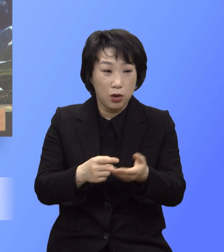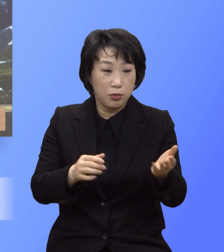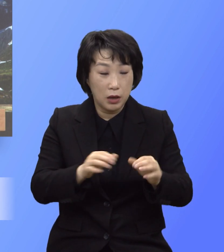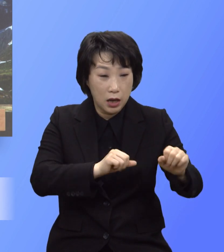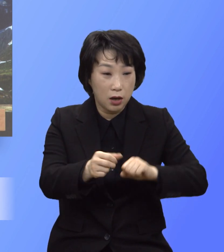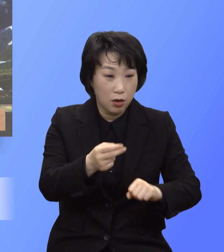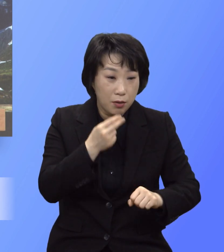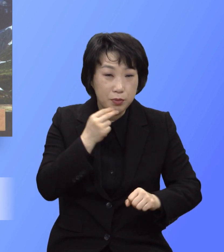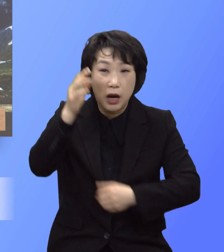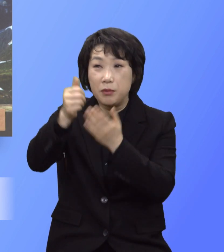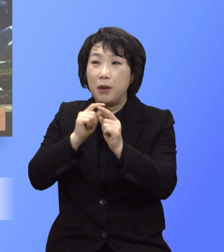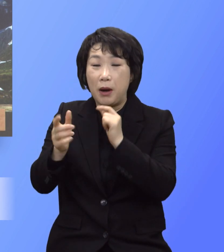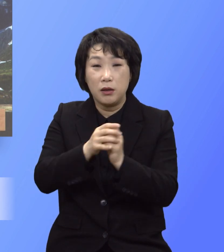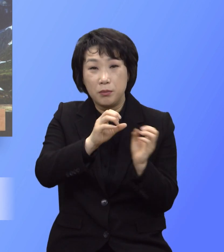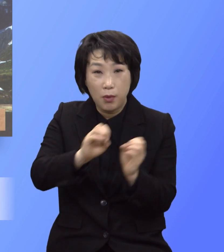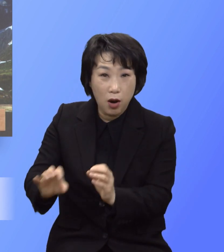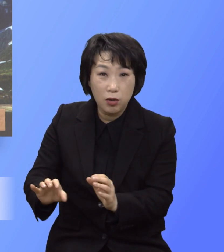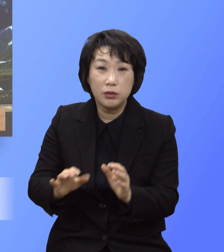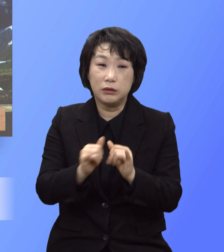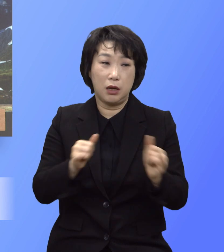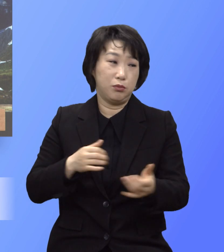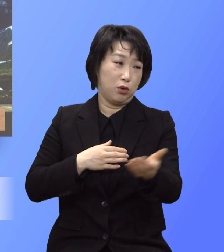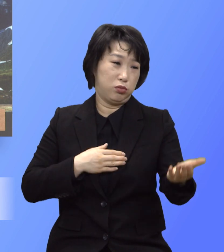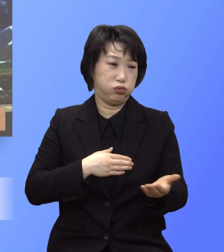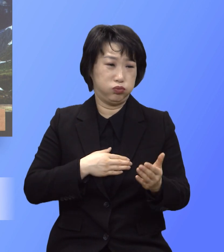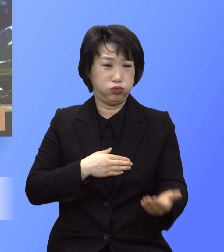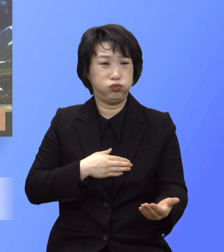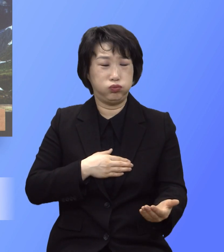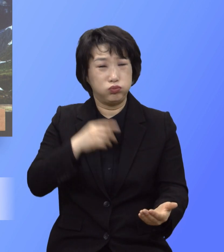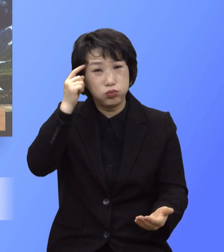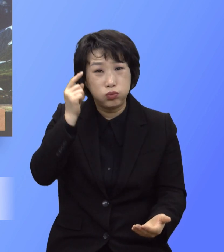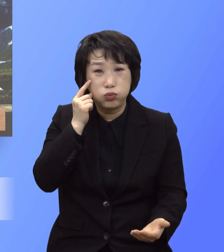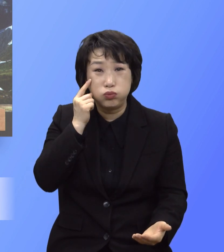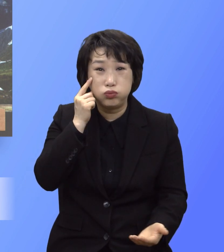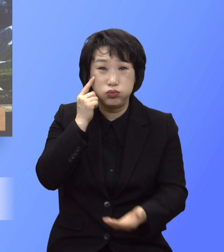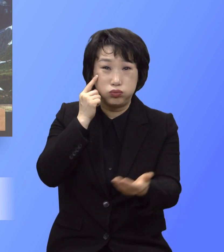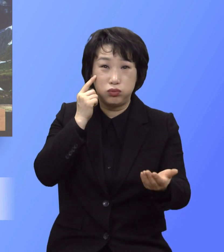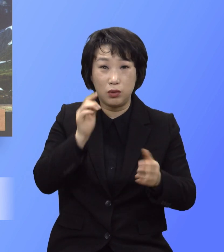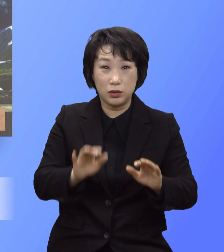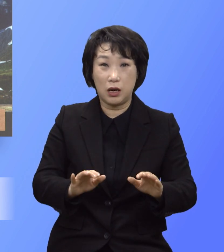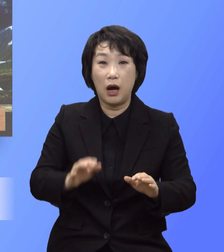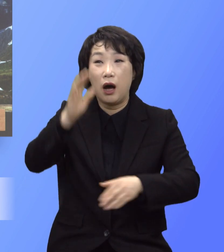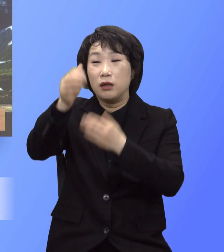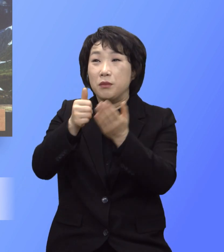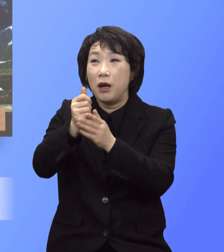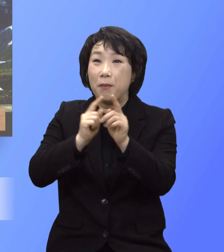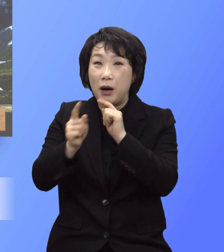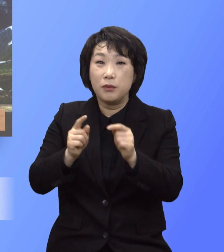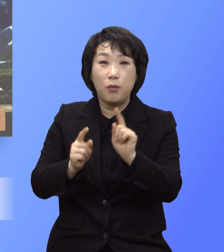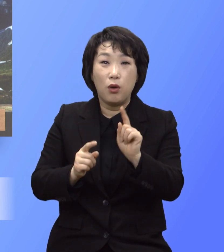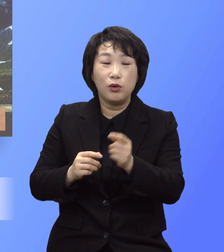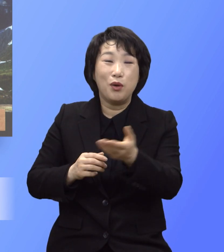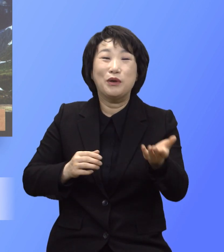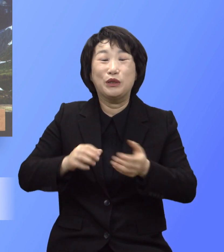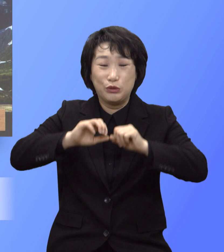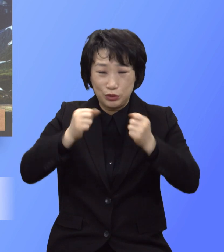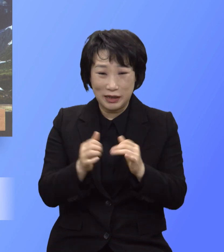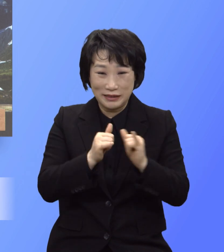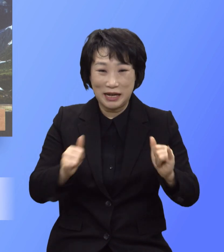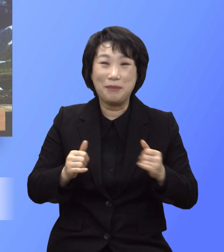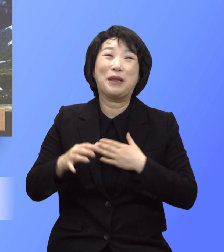하나님 말씀을 부정하는 사람들이요. 우리 잘 들어야 돼. 여러분, 하나님 말씀은 순종하는